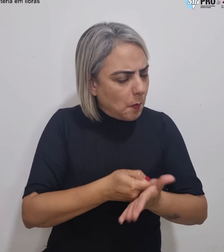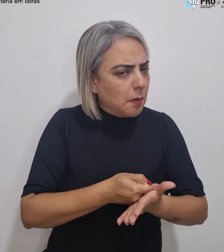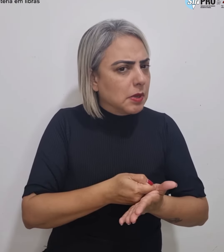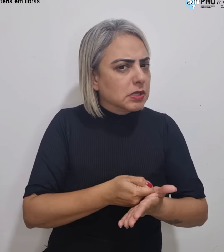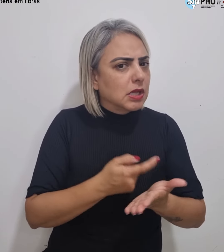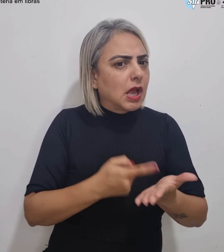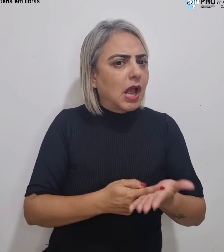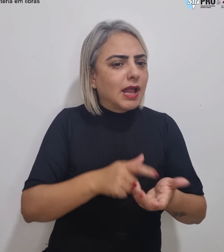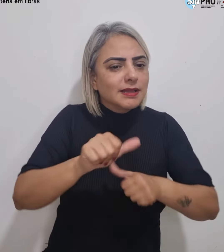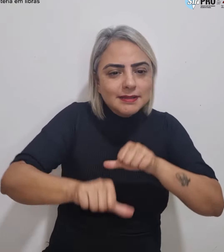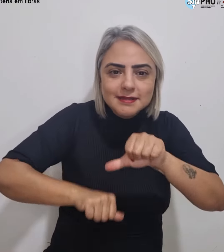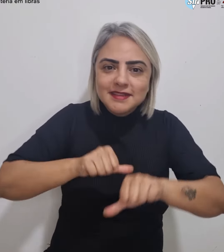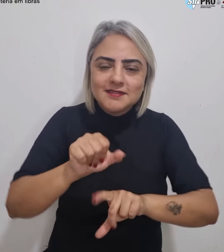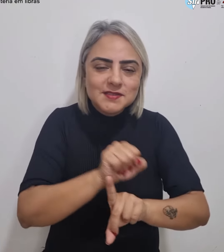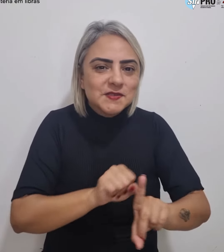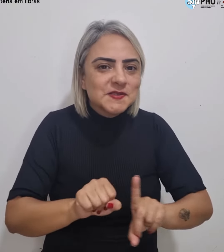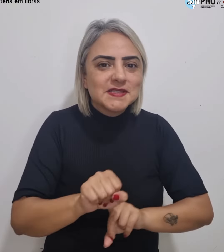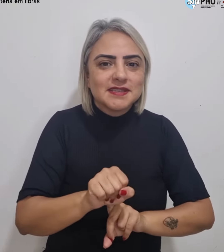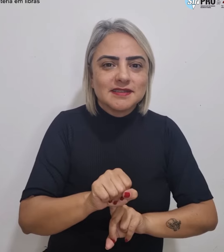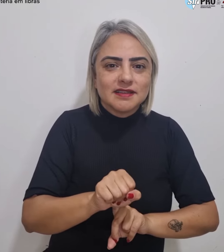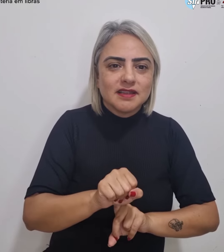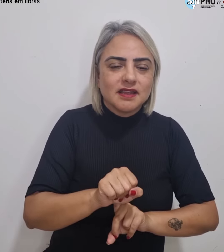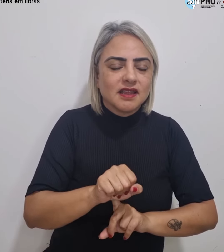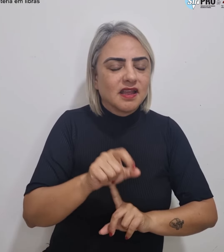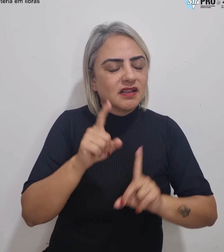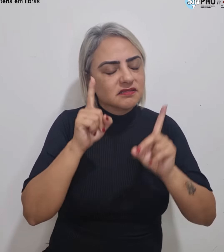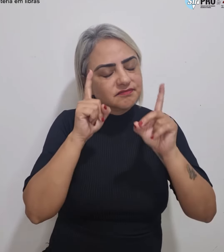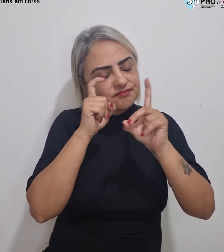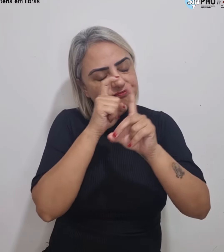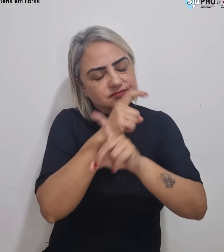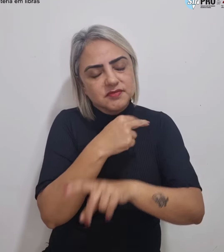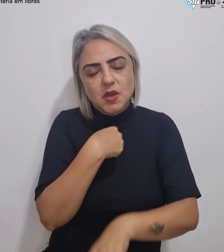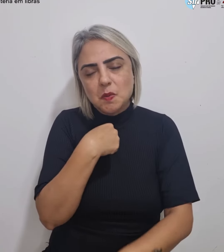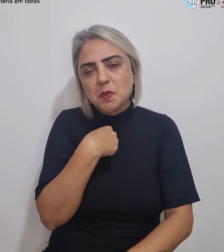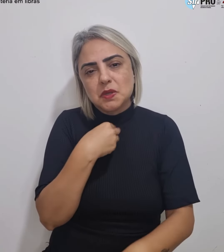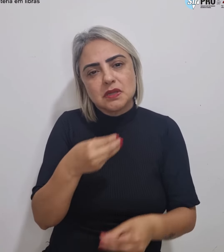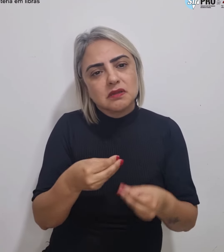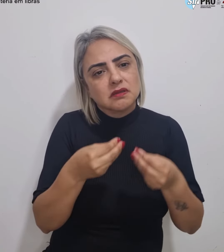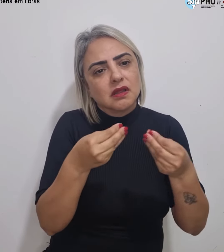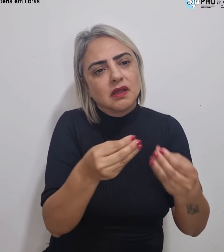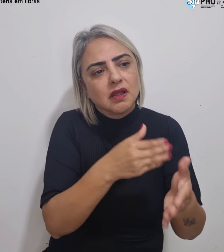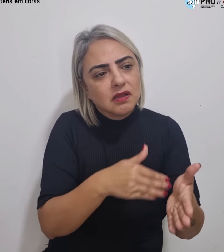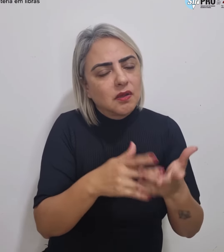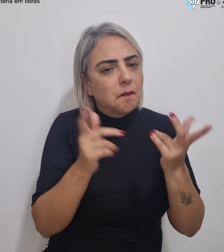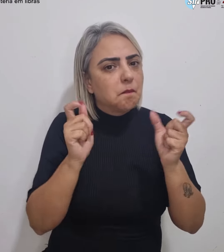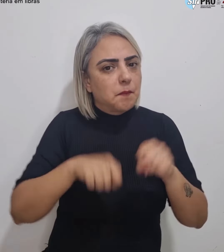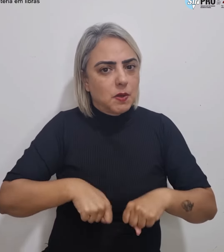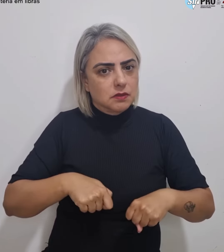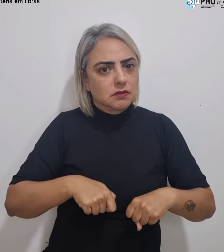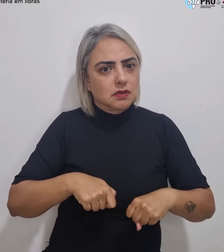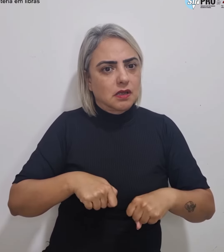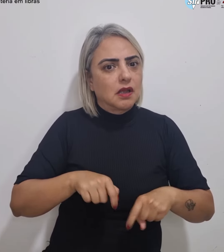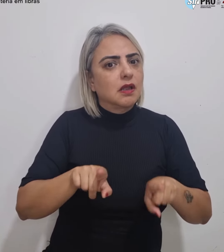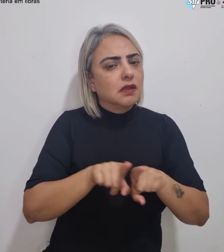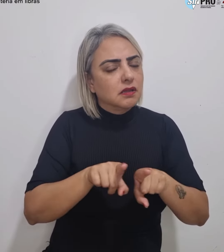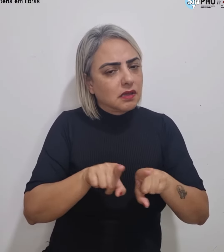transformar socialmente, é difícil não poder entregar todo o potencial e ainda conviver com